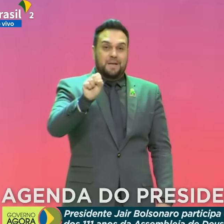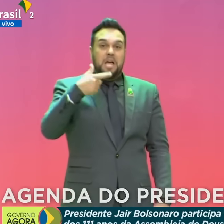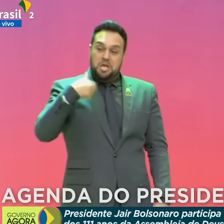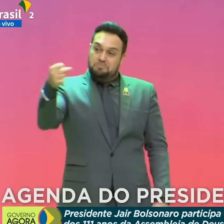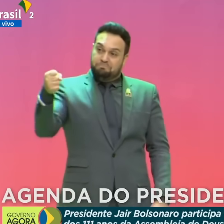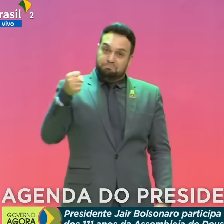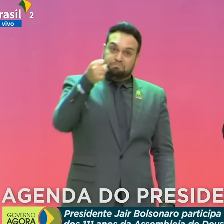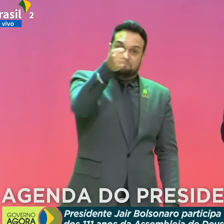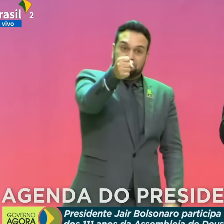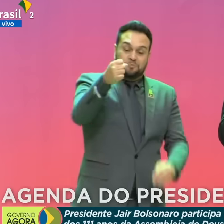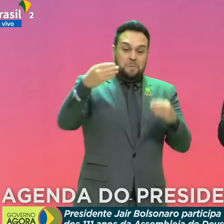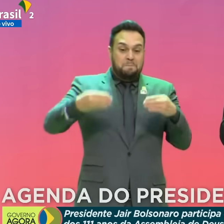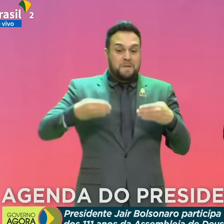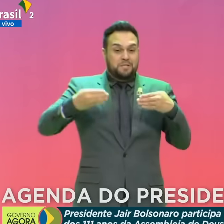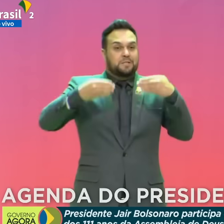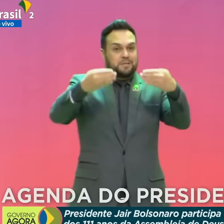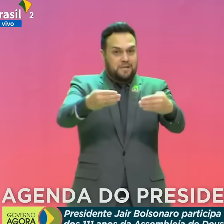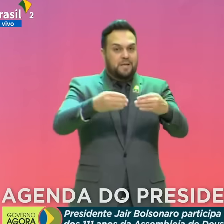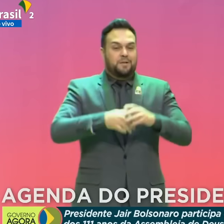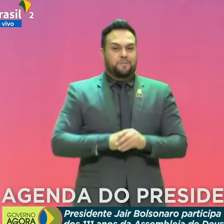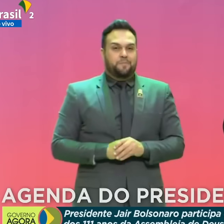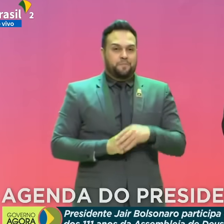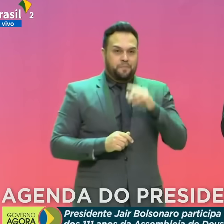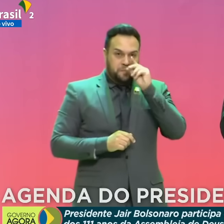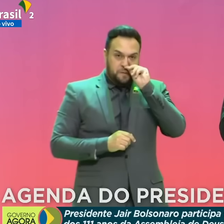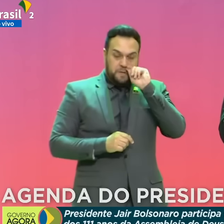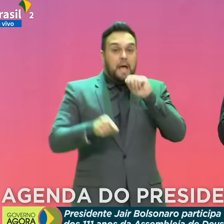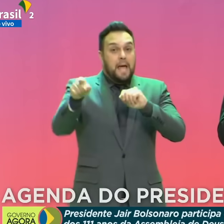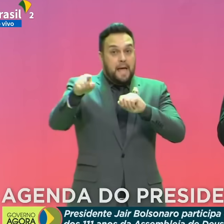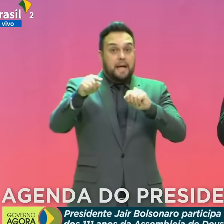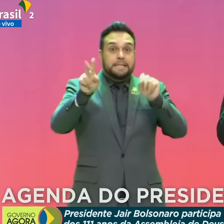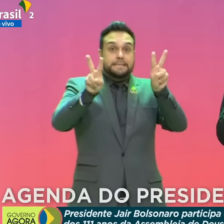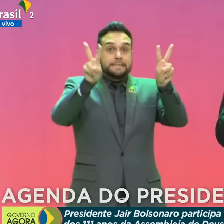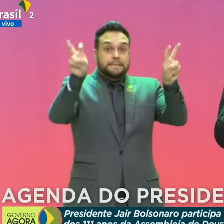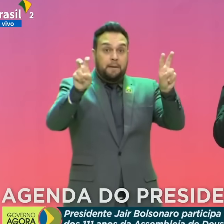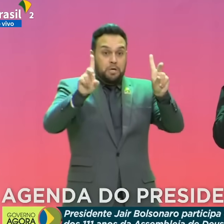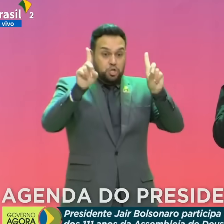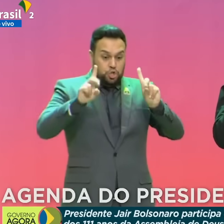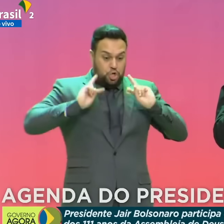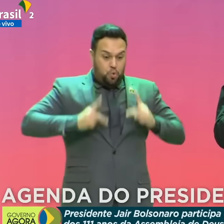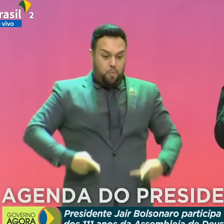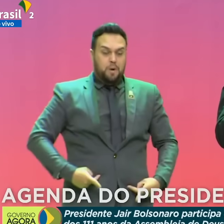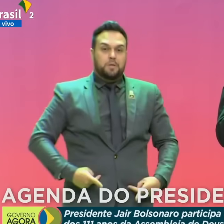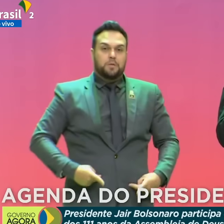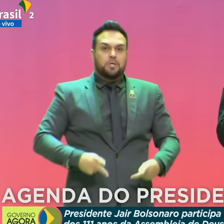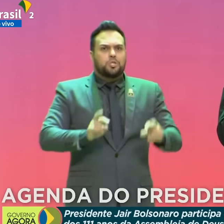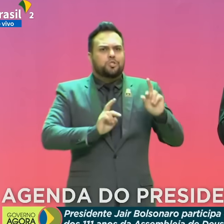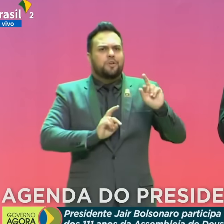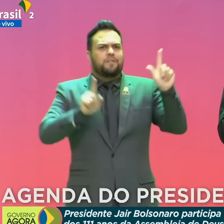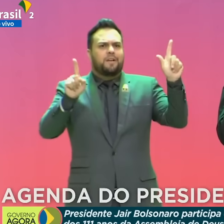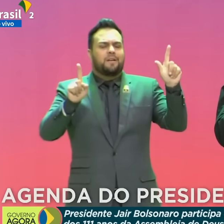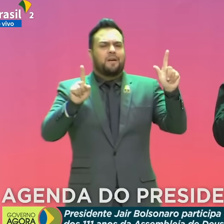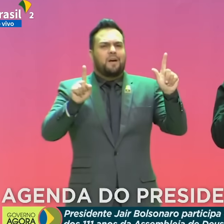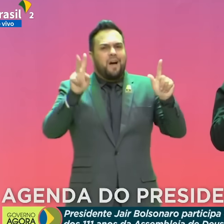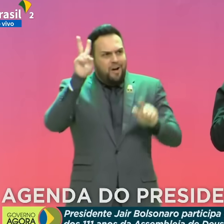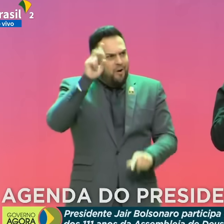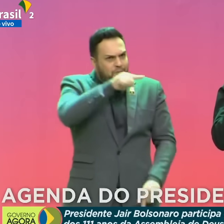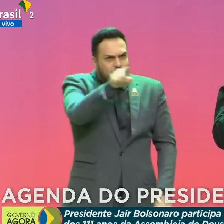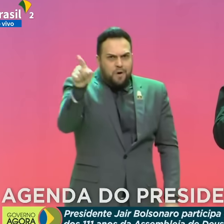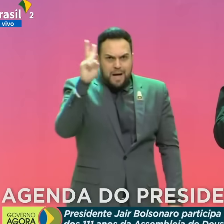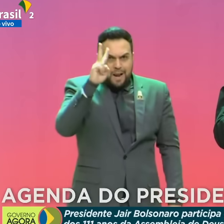Deu realmente uma outra dinâmica nessas questões. Vejo o nome de quem a